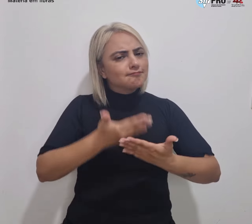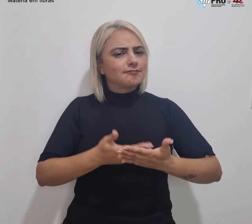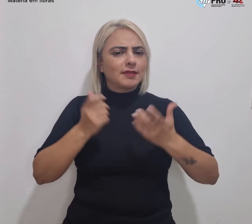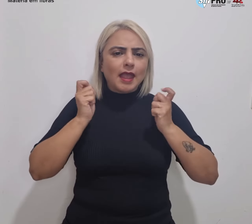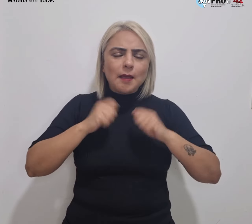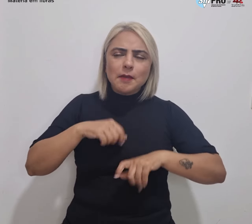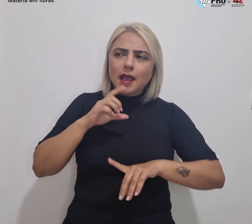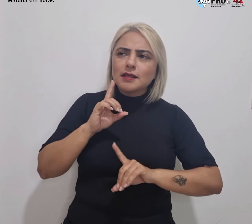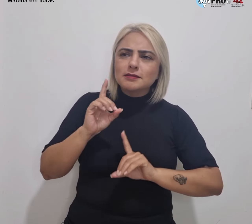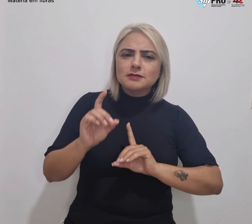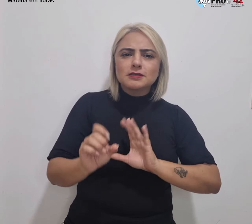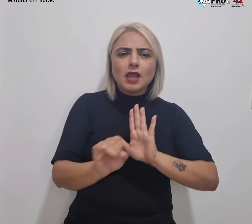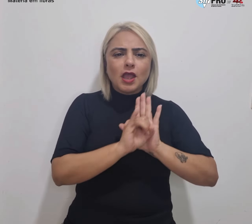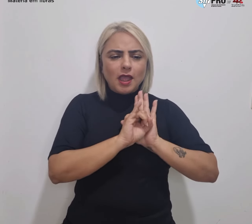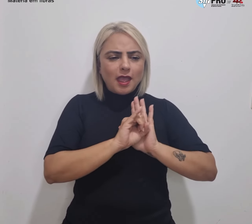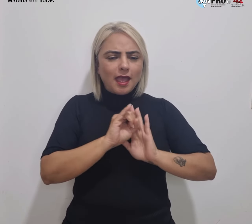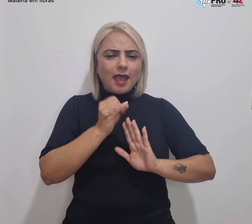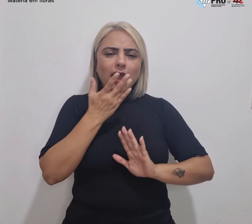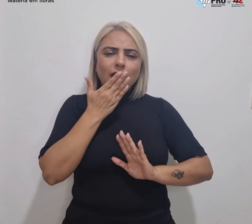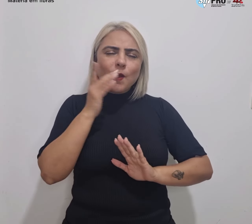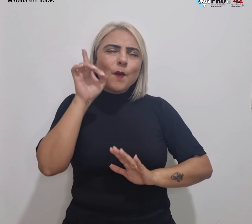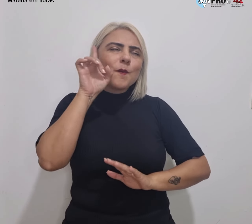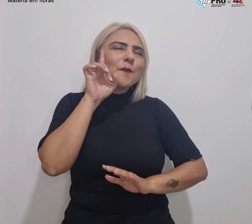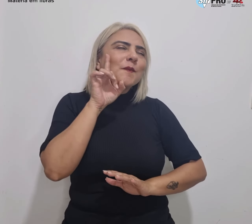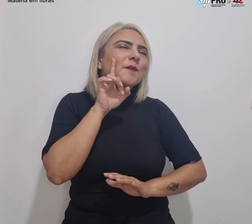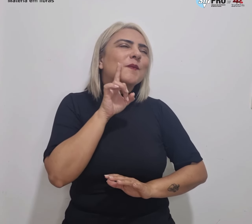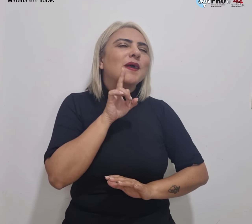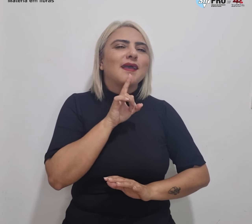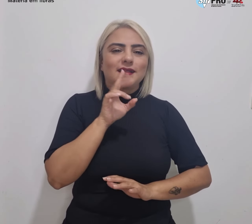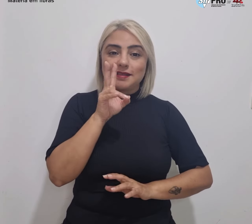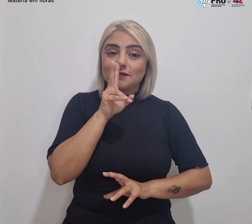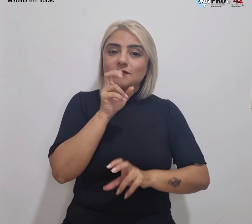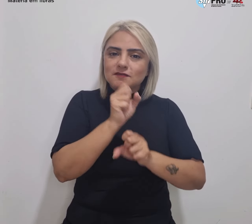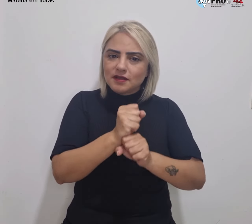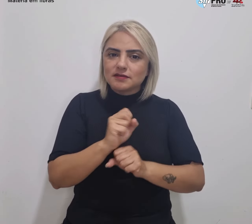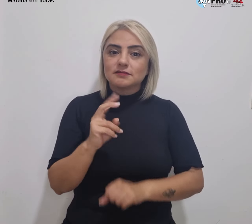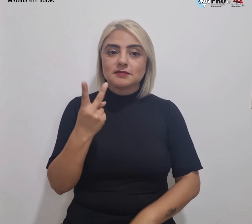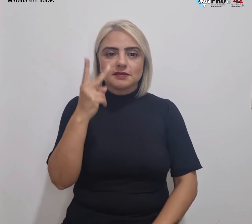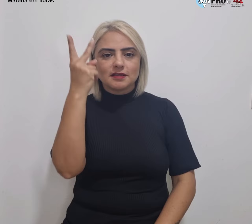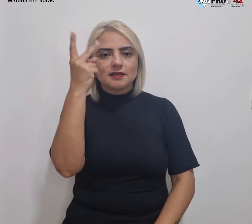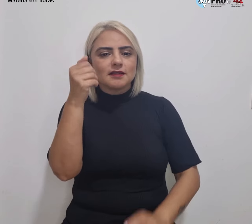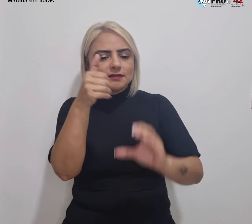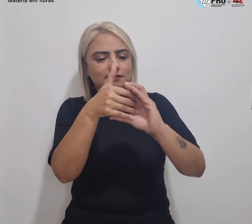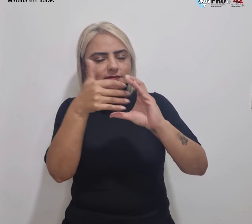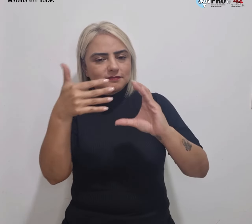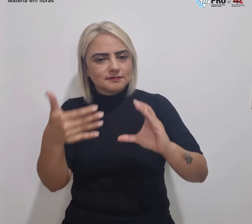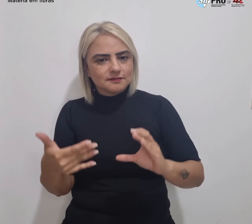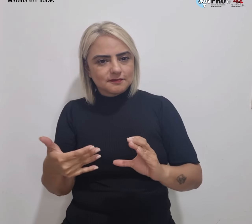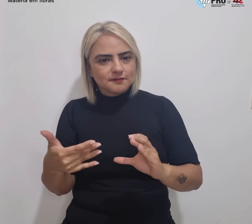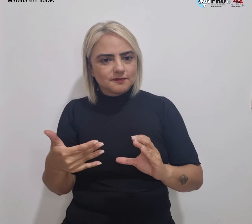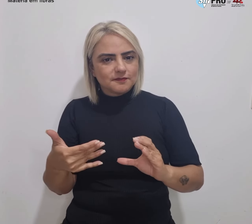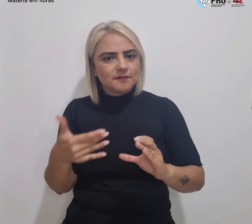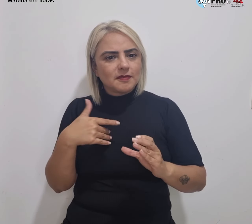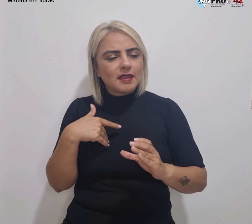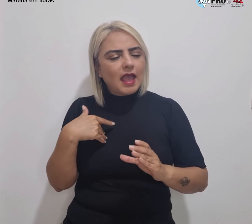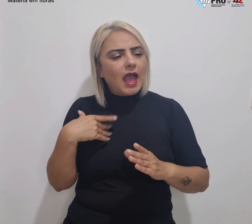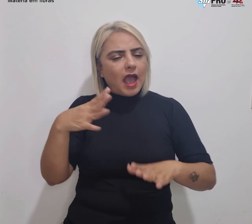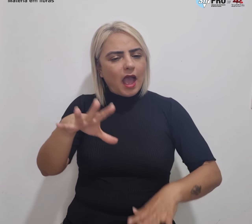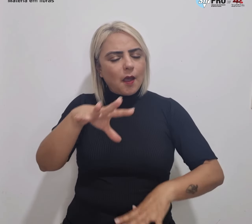de identificar a cor de sua pele que fortalecem e valorizam suas características ao se apropriarem da